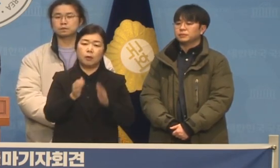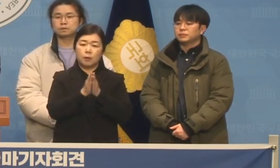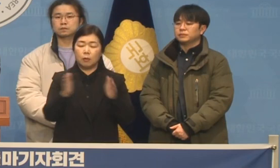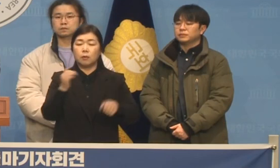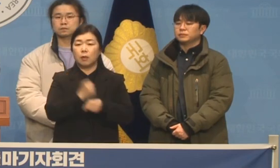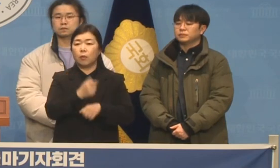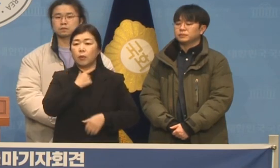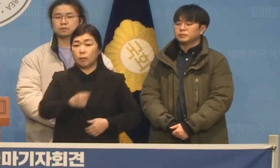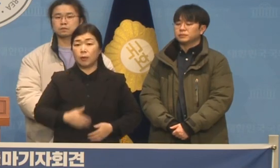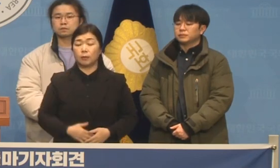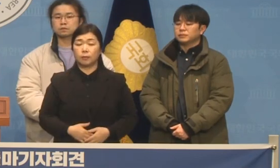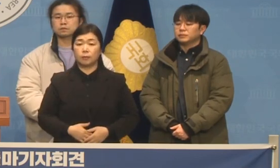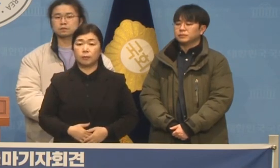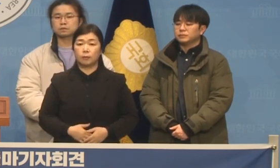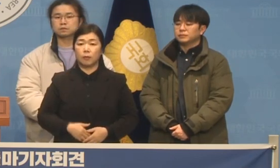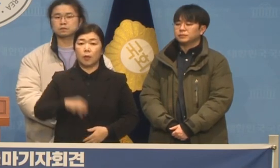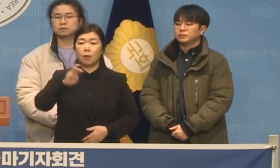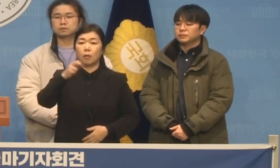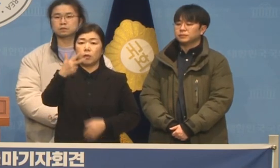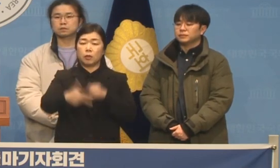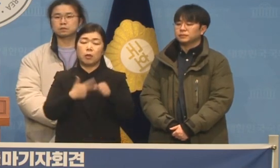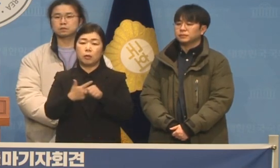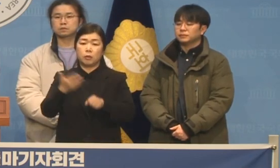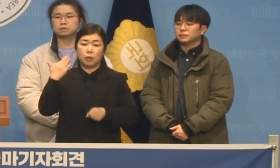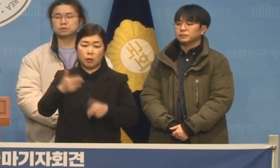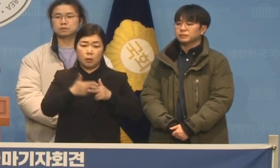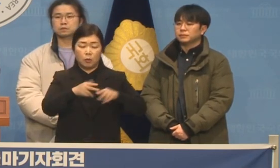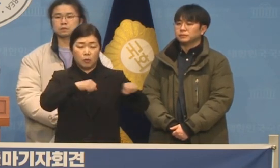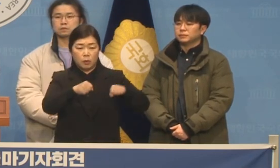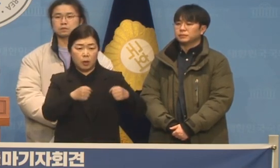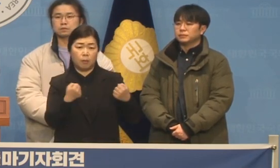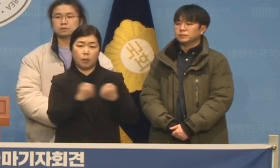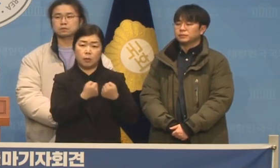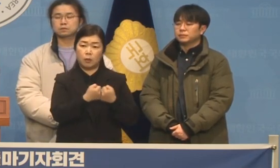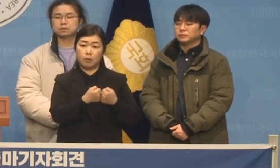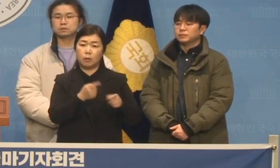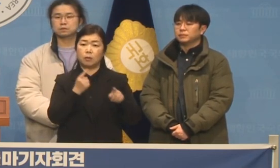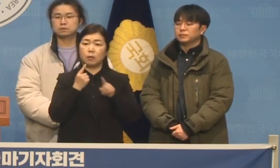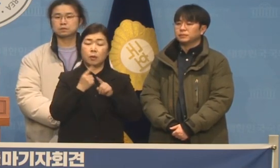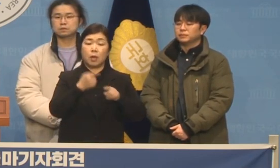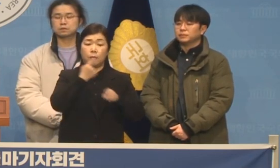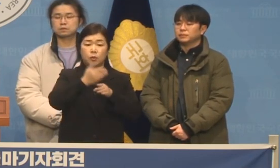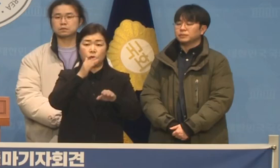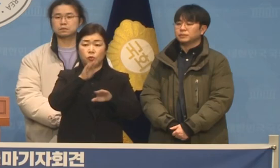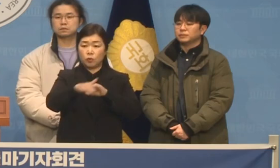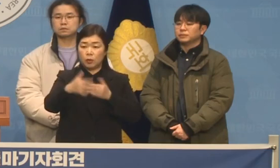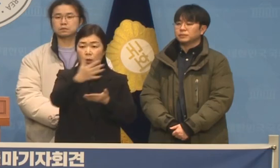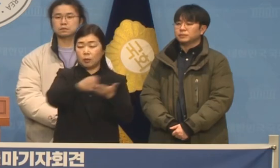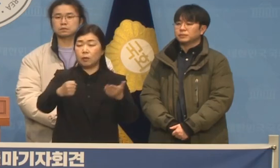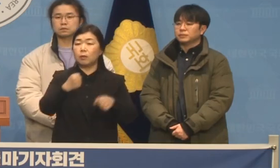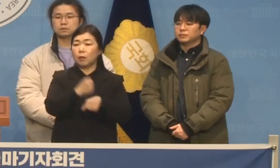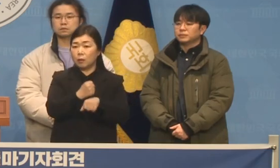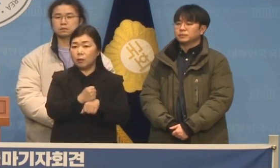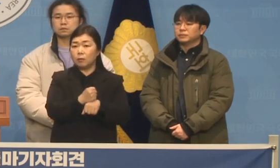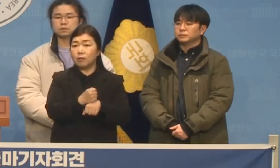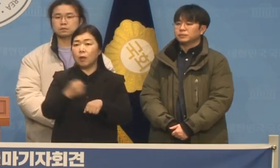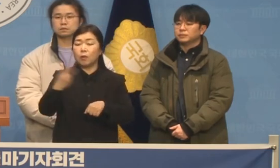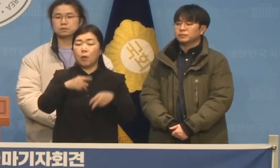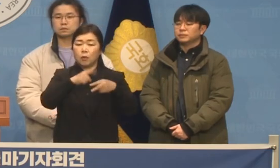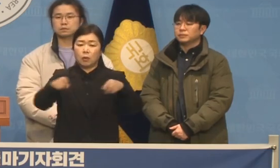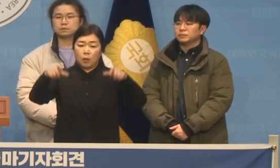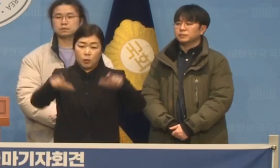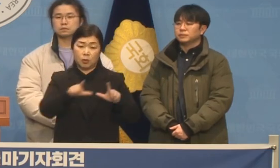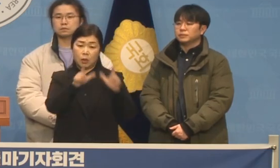37년 전 독재에 맞선 직선제 민주주의를 쟁취한 정신과 더 나은 사회를 꿈꾸는 서대문 구민들의 마음을